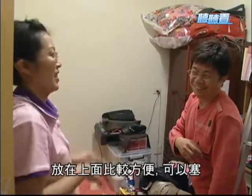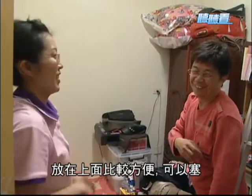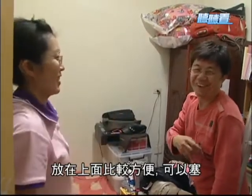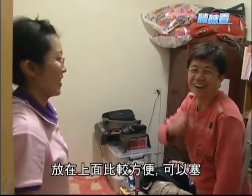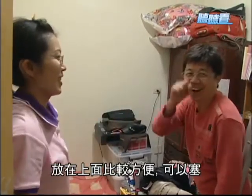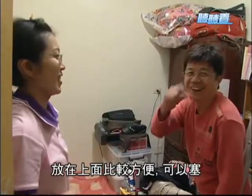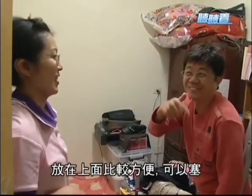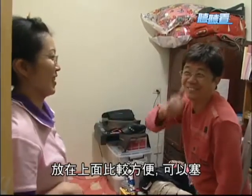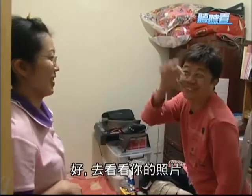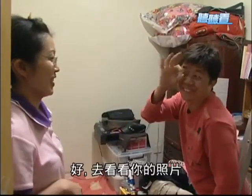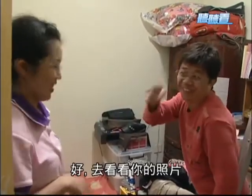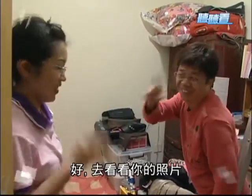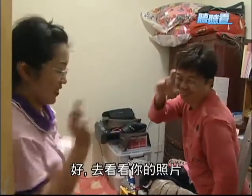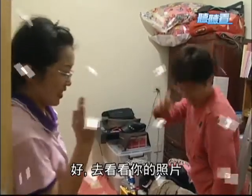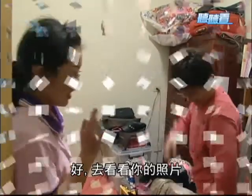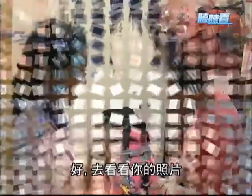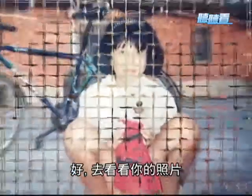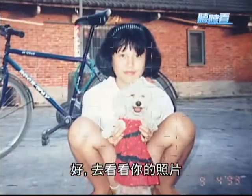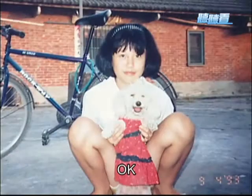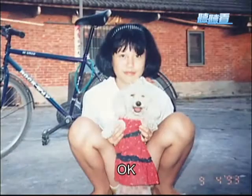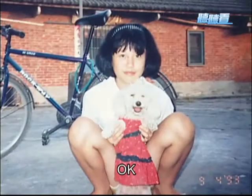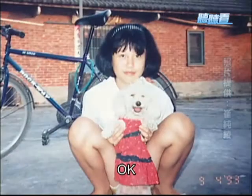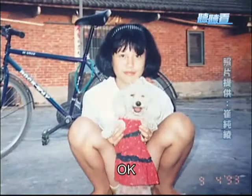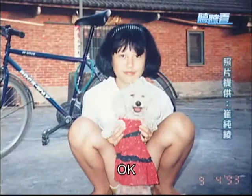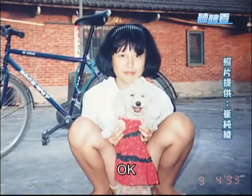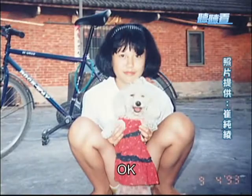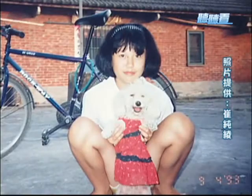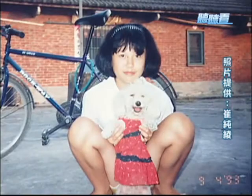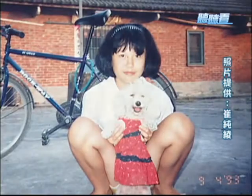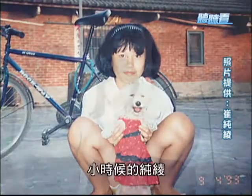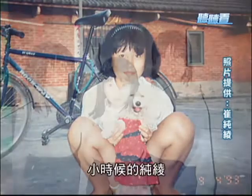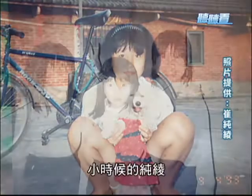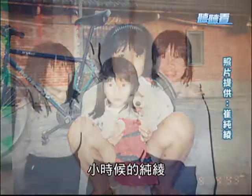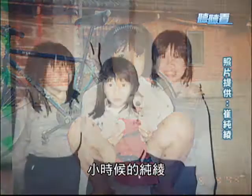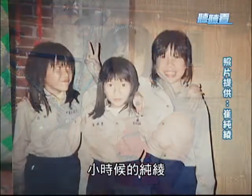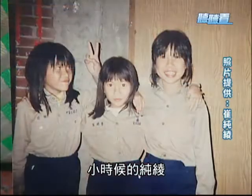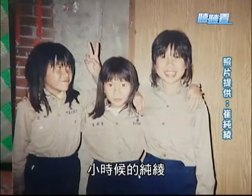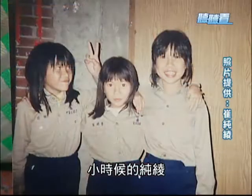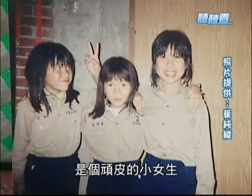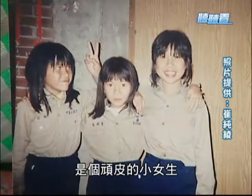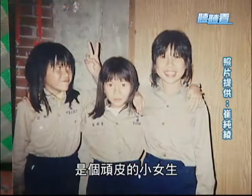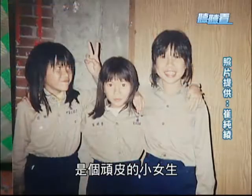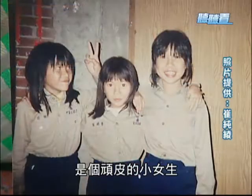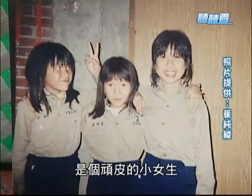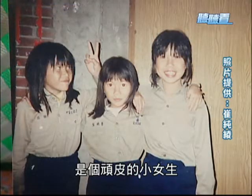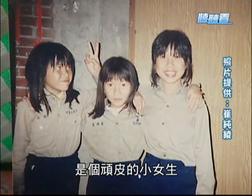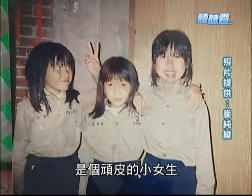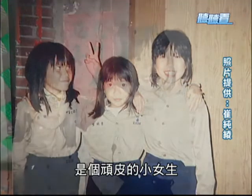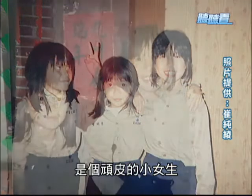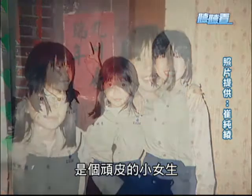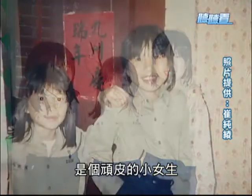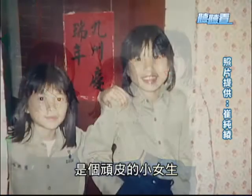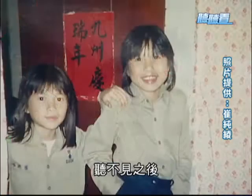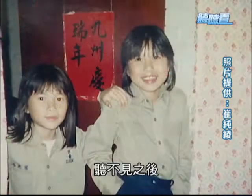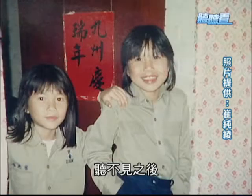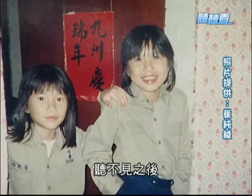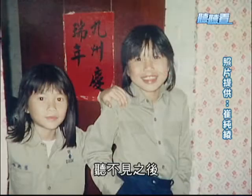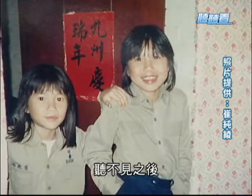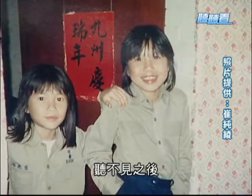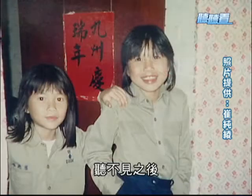塞。 啊，好，去看看你的照片。 Okay。 小时候的纯玲是个顽皮的小女生，听不见之后并没有